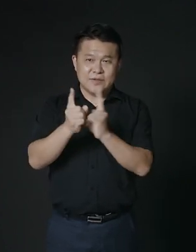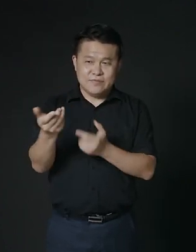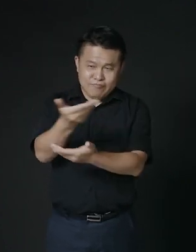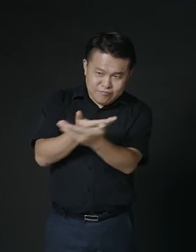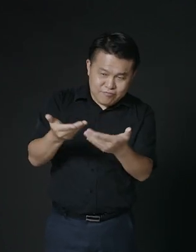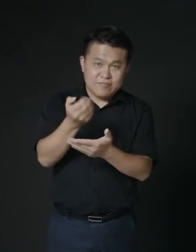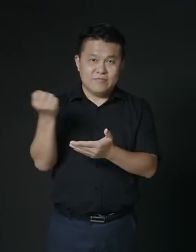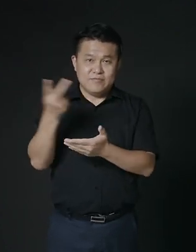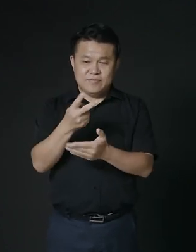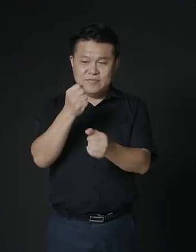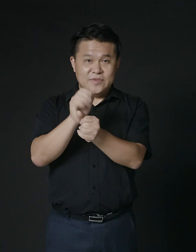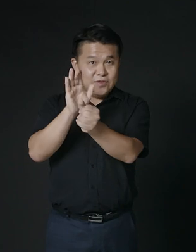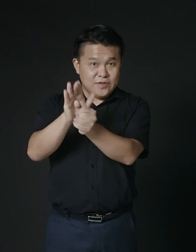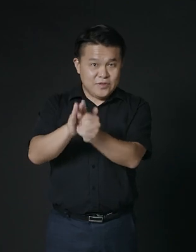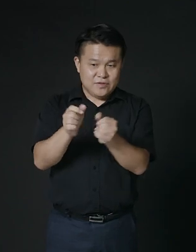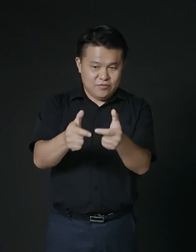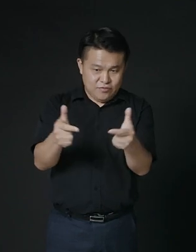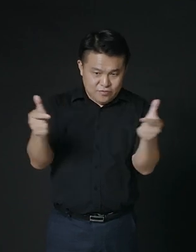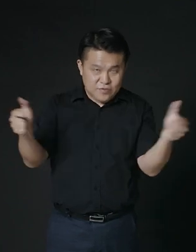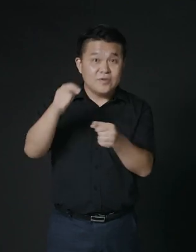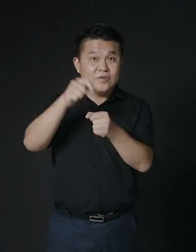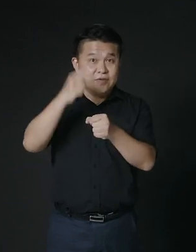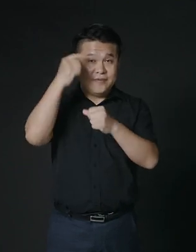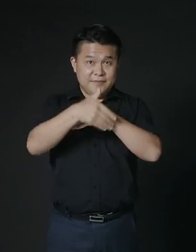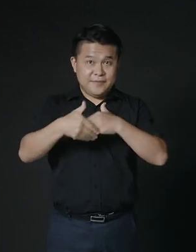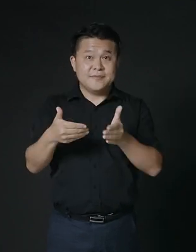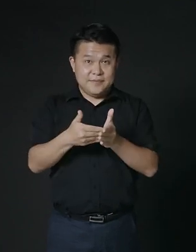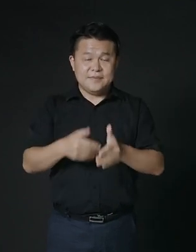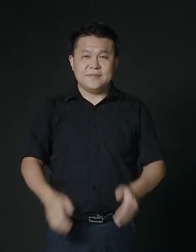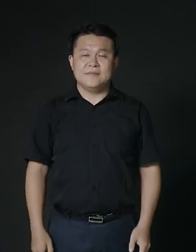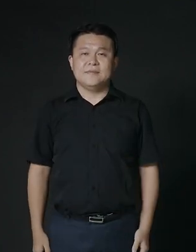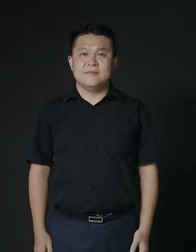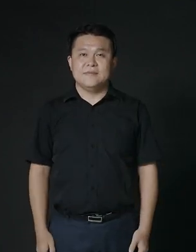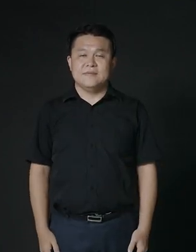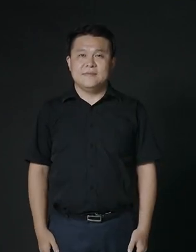창작 지원 영역을 확장하고자 기획된 전시입니다